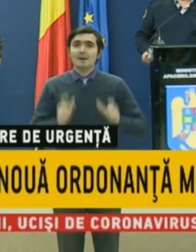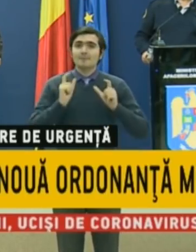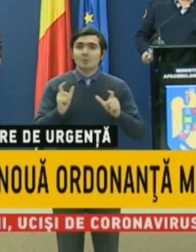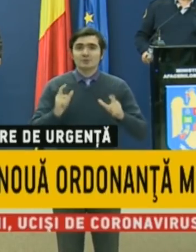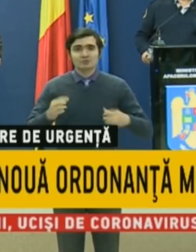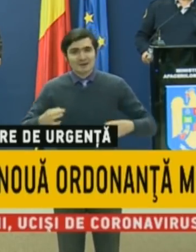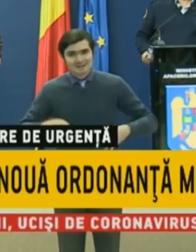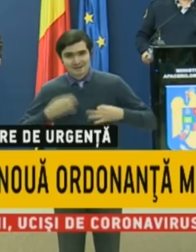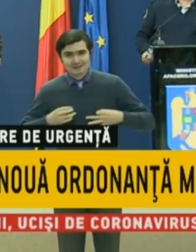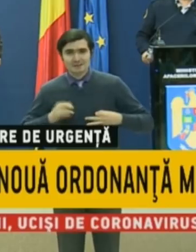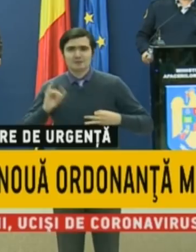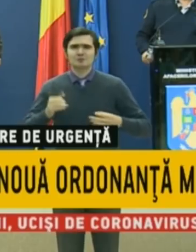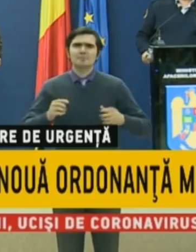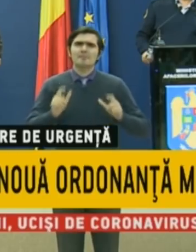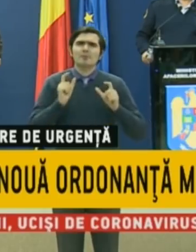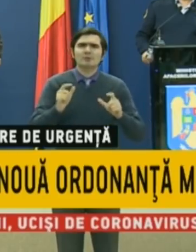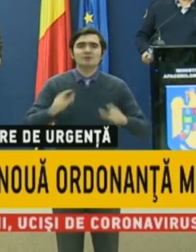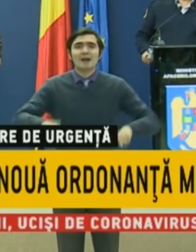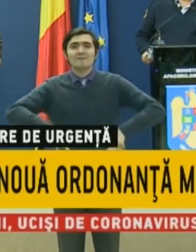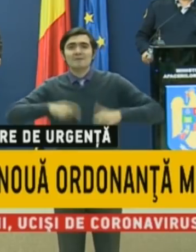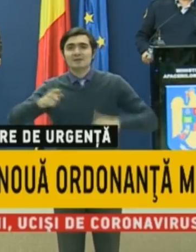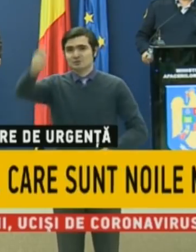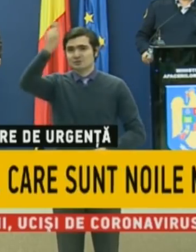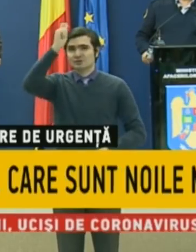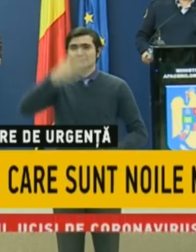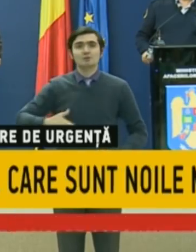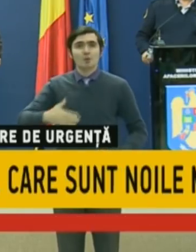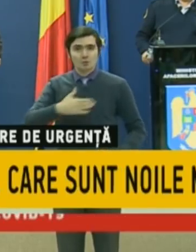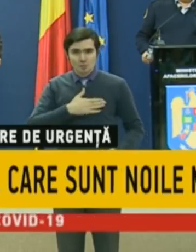Protejarea sănătății și a vieții cetățenilor noștri